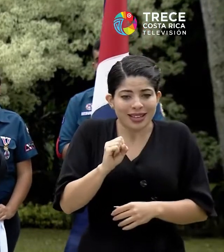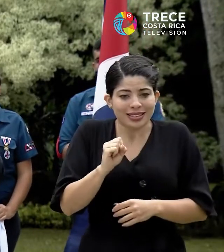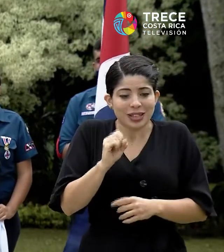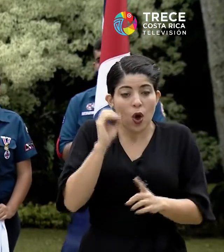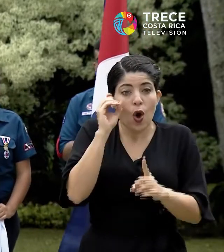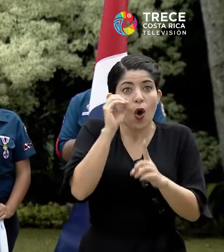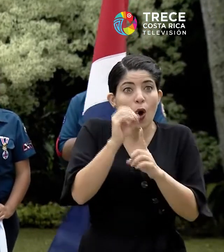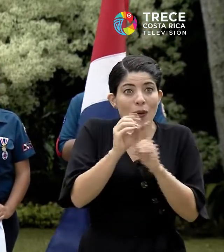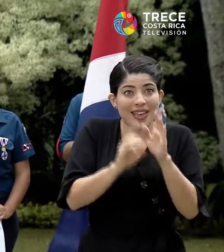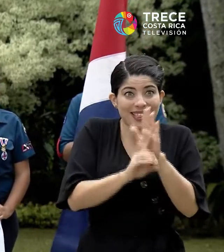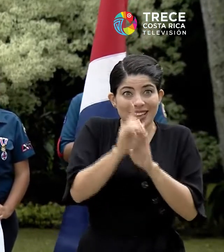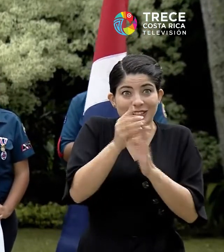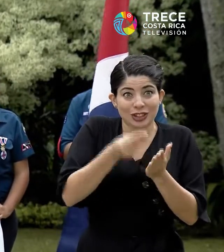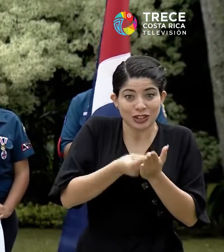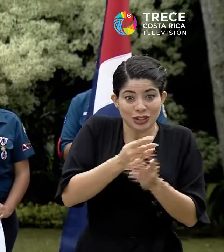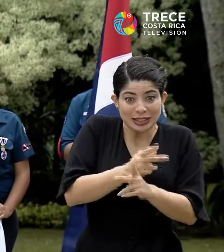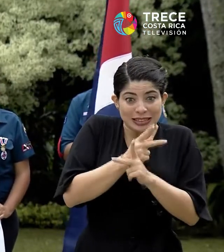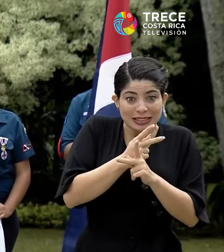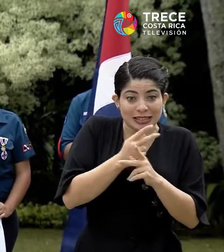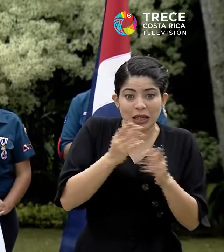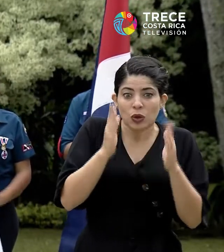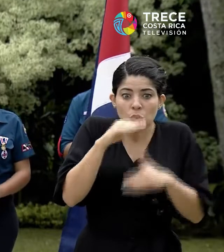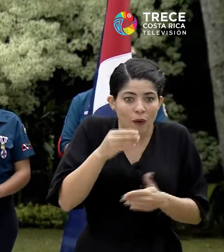sin pleno financiamiento,